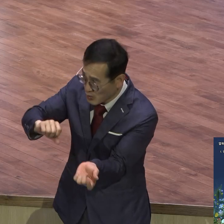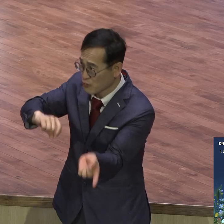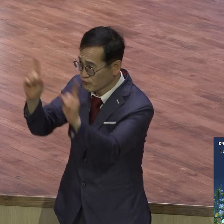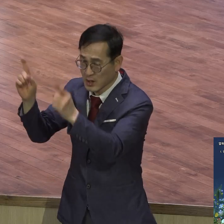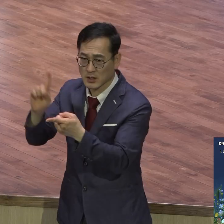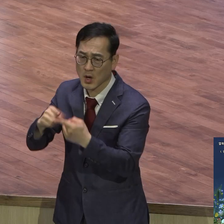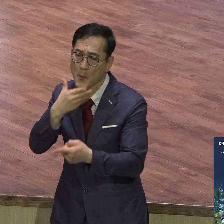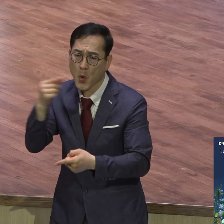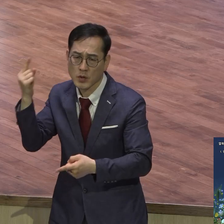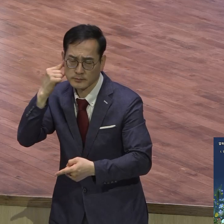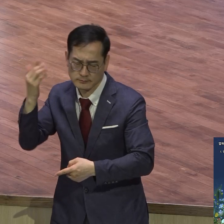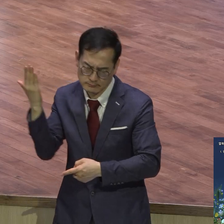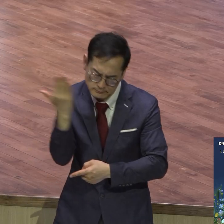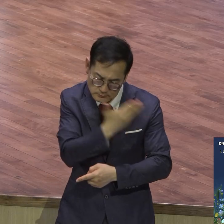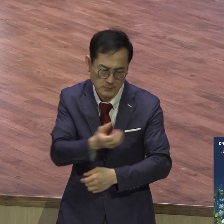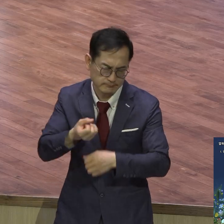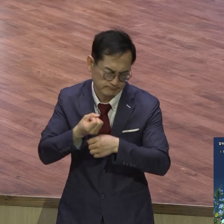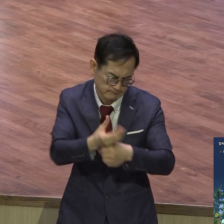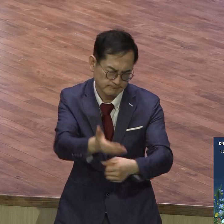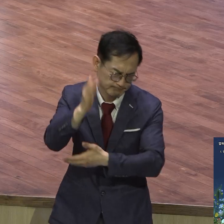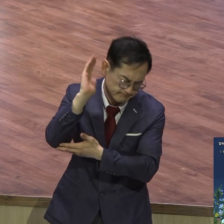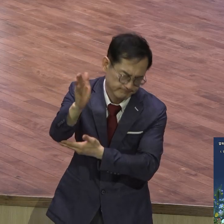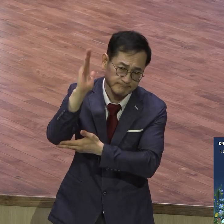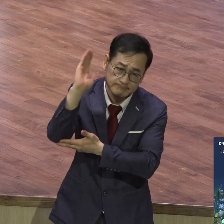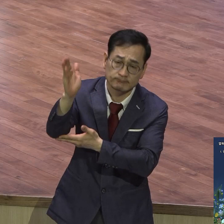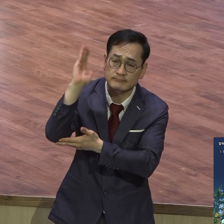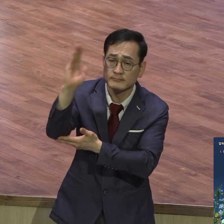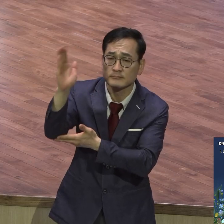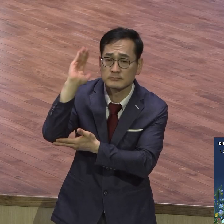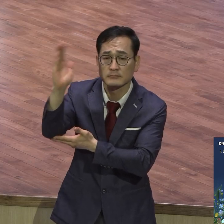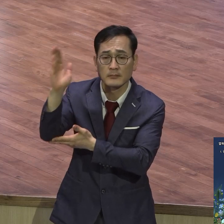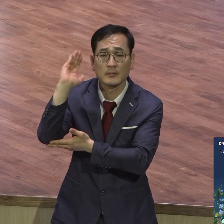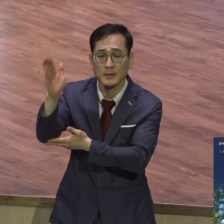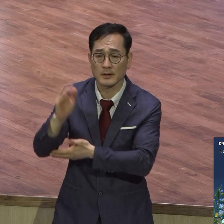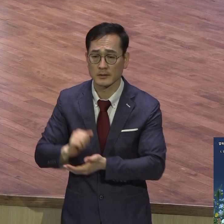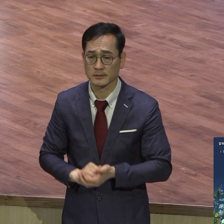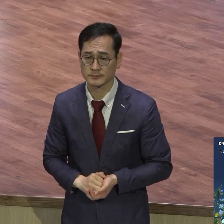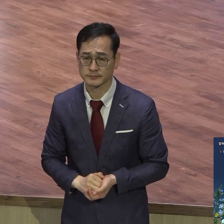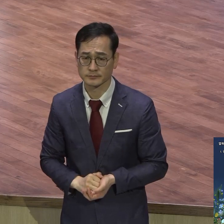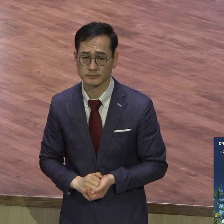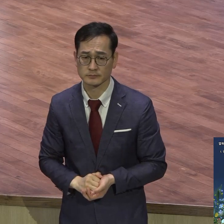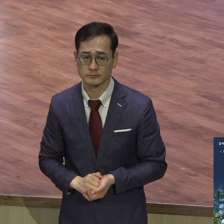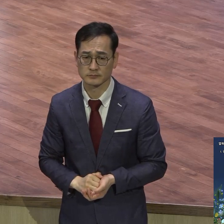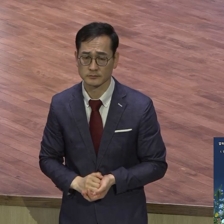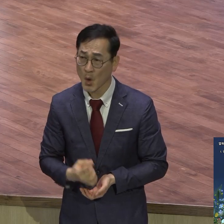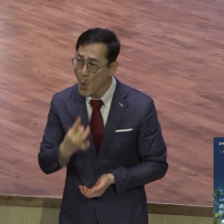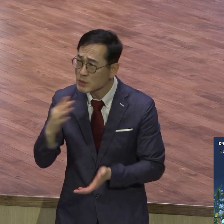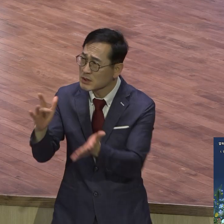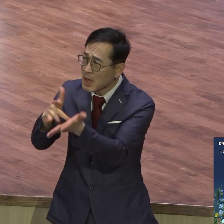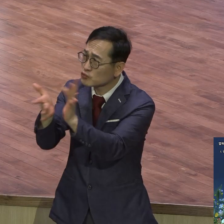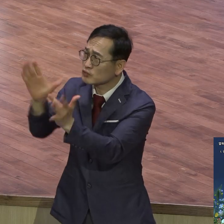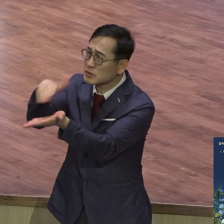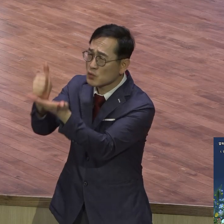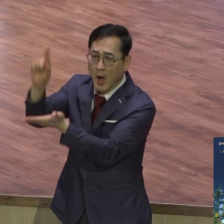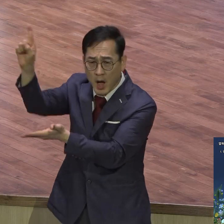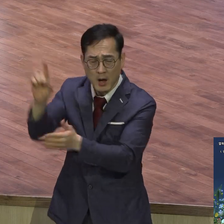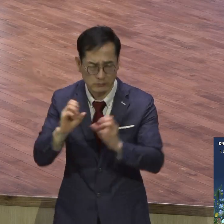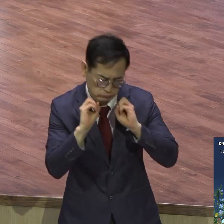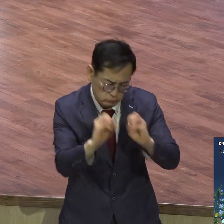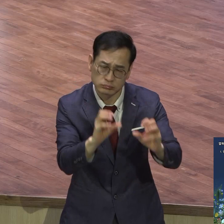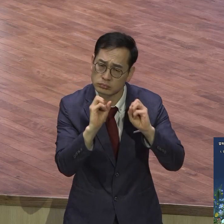순수하게 전했습니다. 듣거나 말거나 예수 그리스도의 복음을 오직 있거든요. 유일성이니까 그렇게